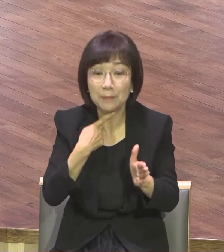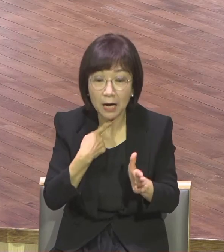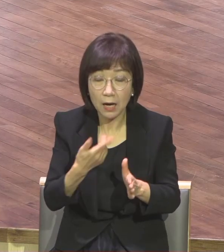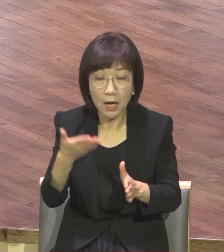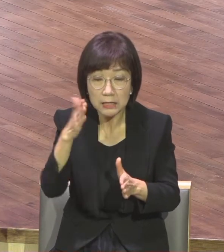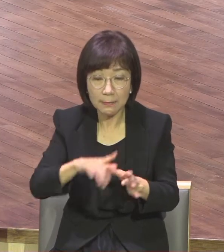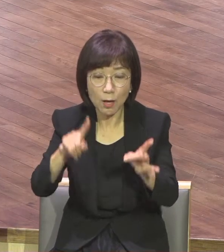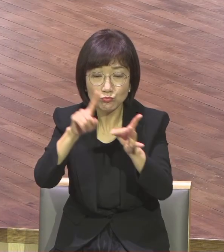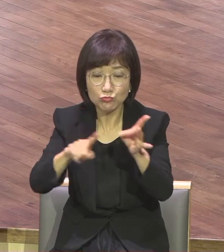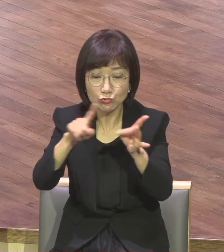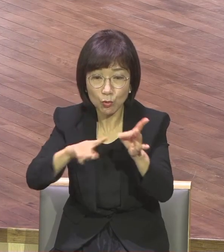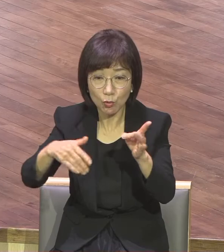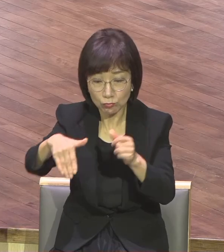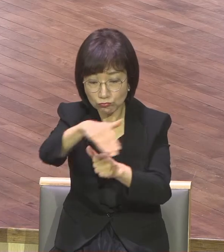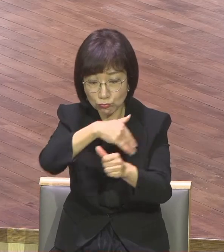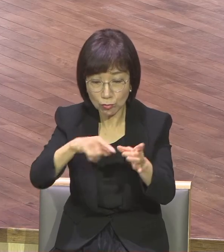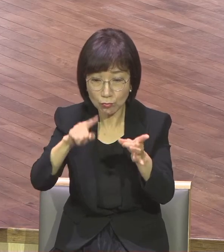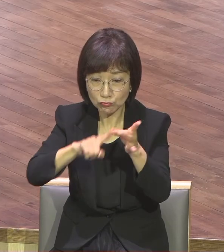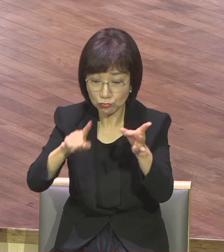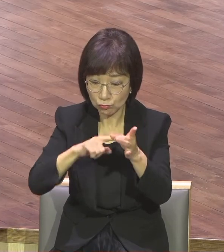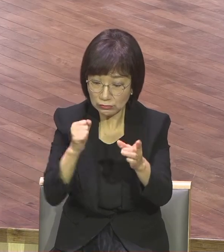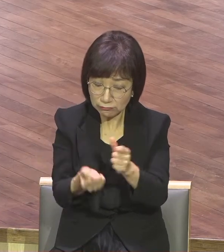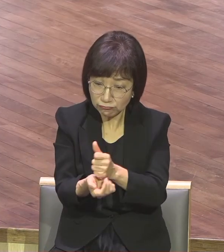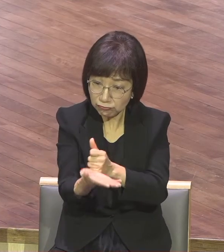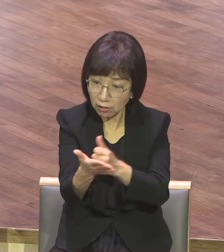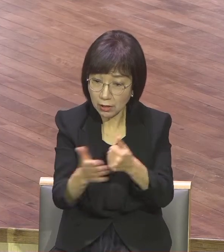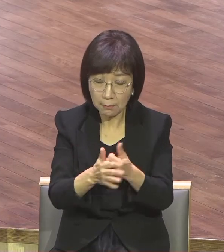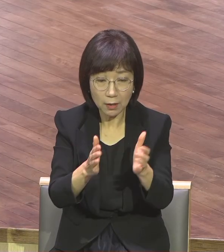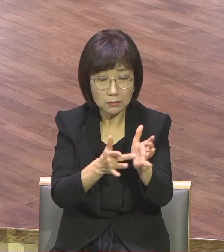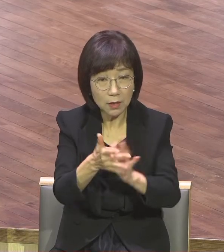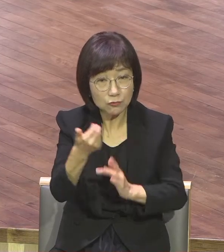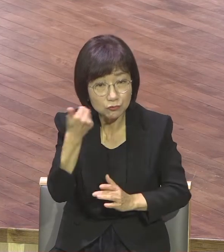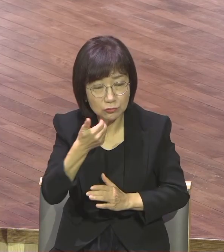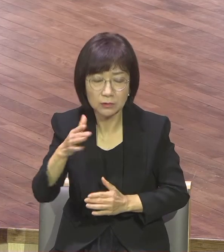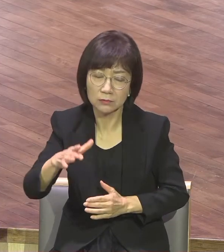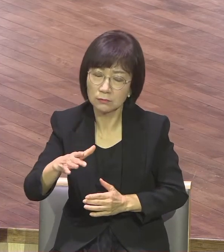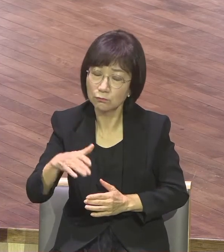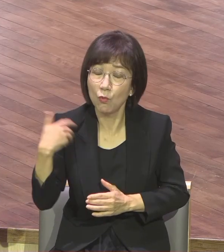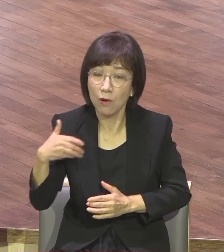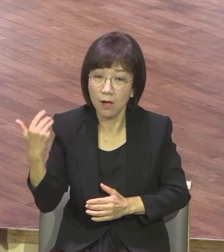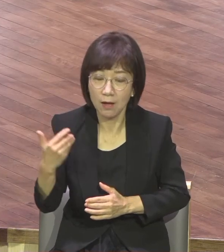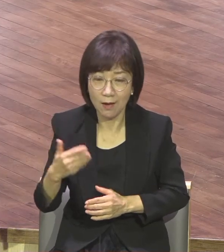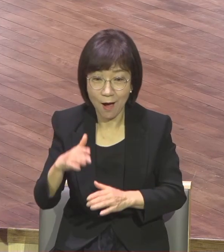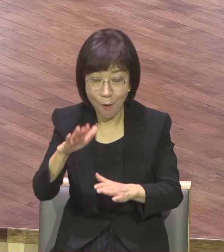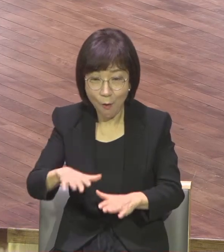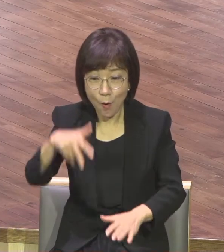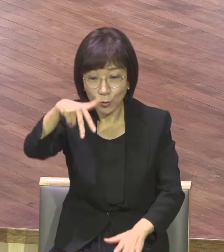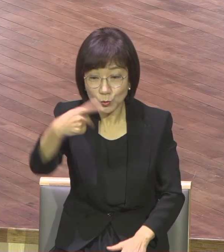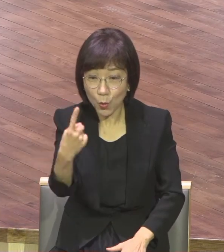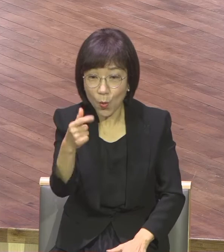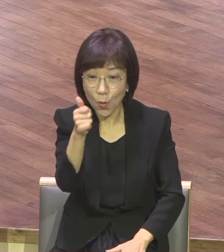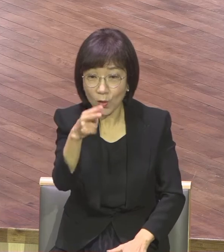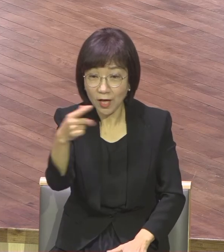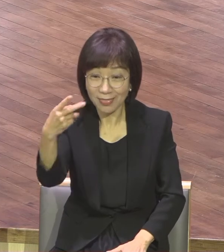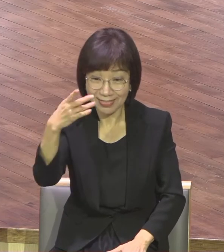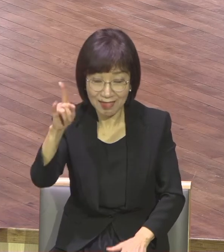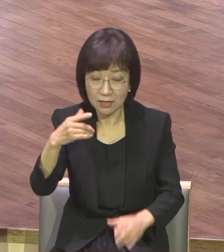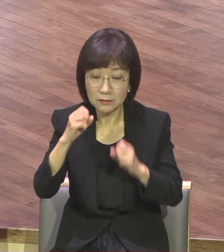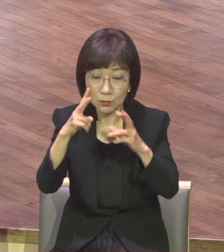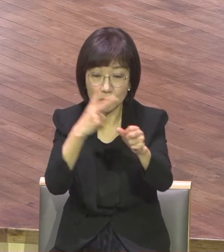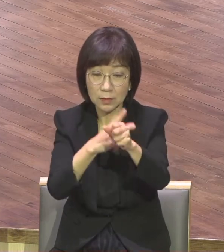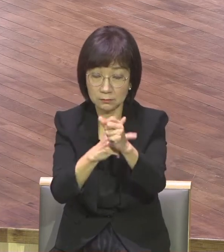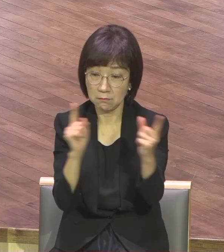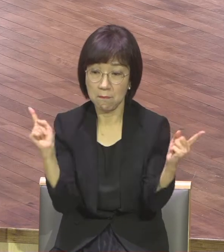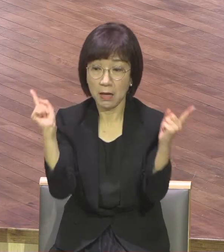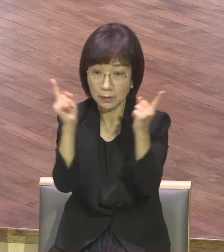살아왔는데 예수님이 온전히 구원자라는 사실을 여기 와서 처음 알았다. 우리 조현대 선교사님 만나서 4년